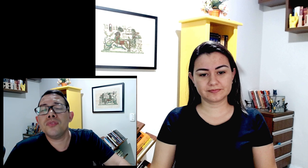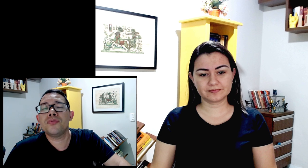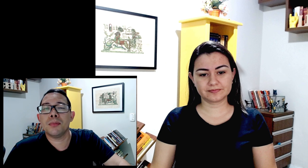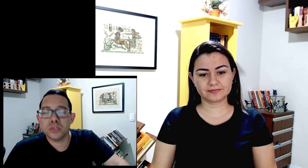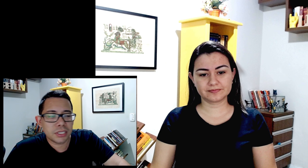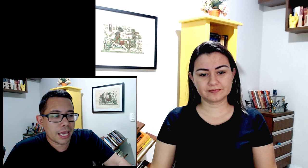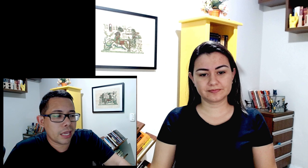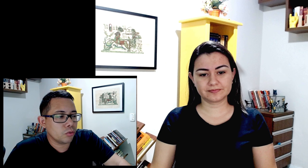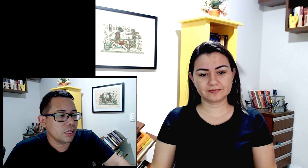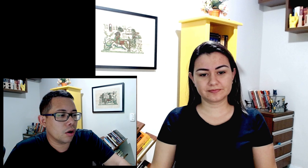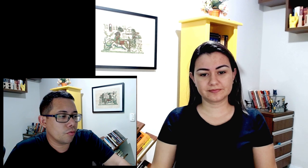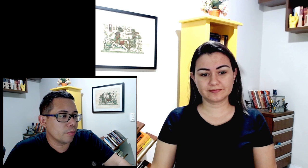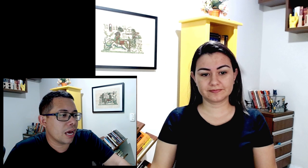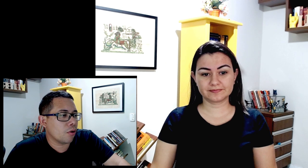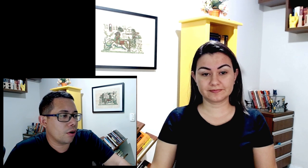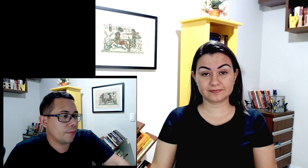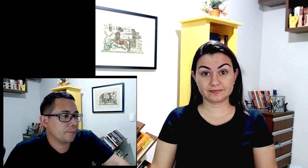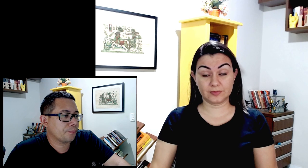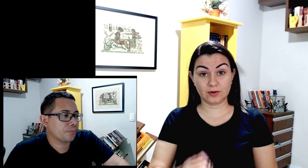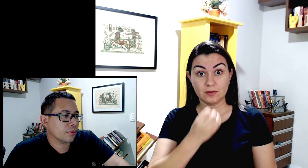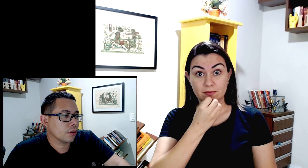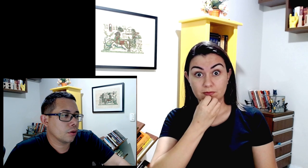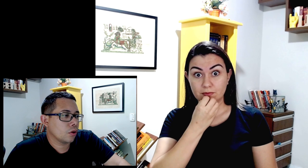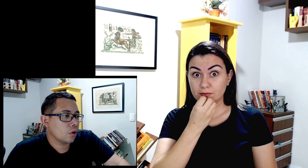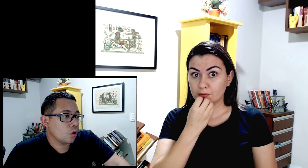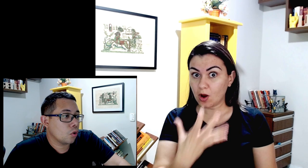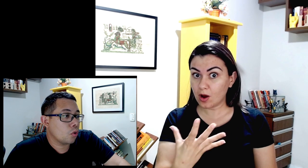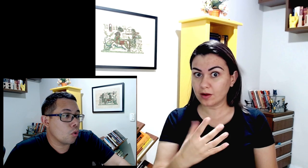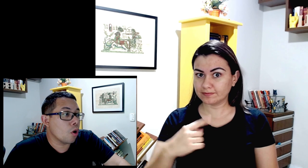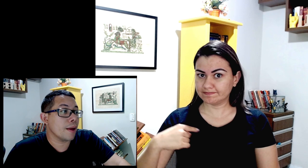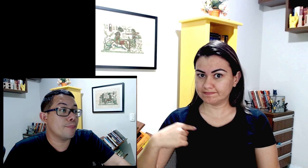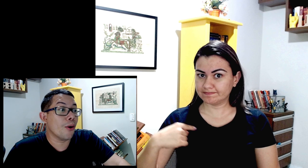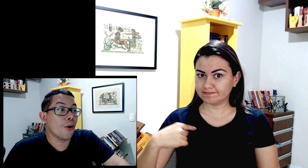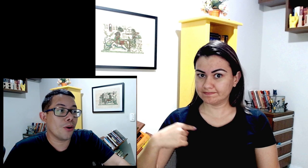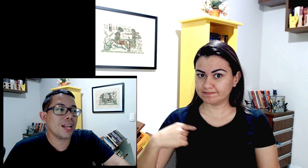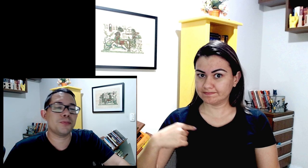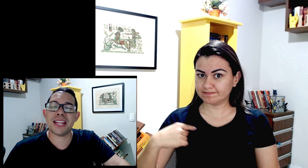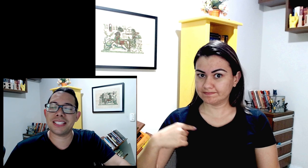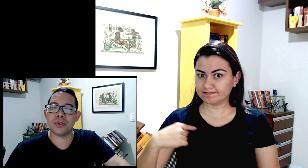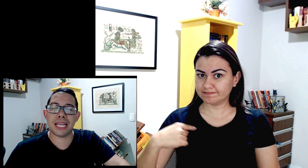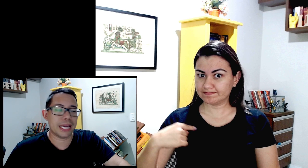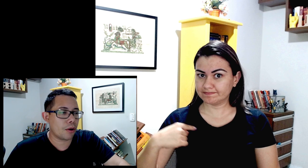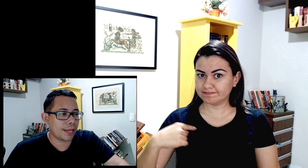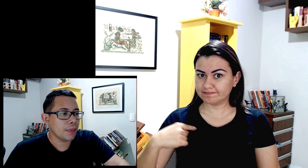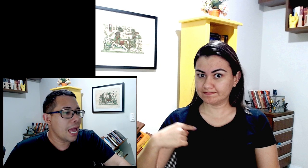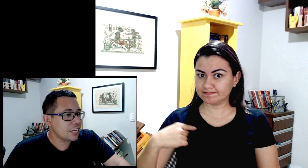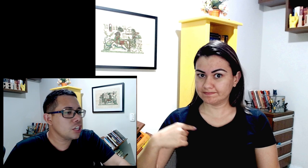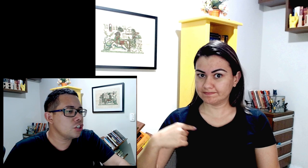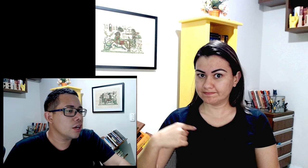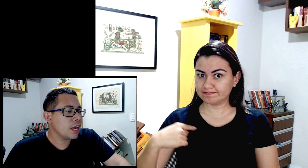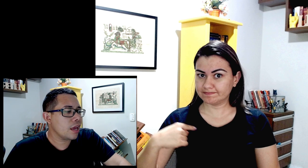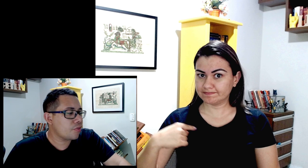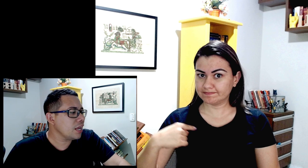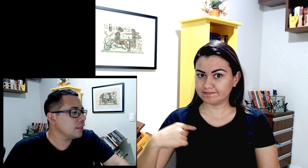vivamos em União vamos lá ó e como é bom olha a expressão que legal né a gente vai